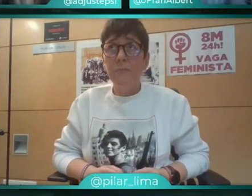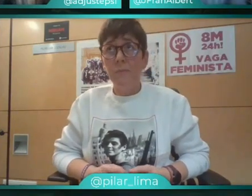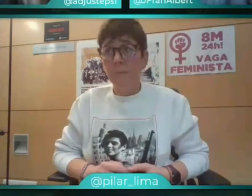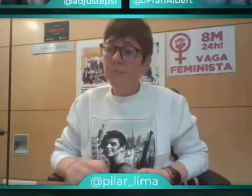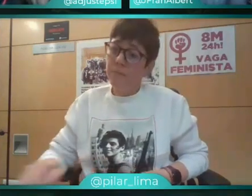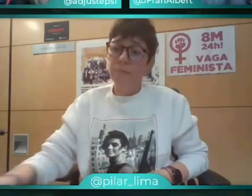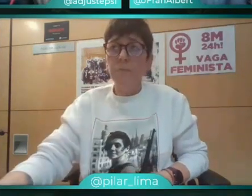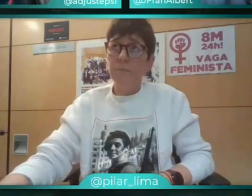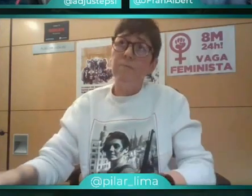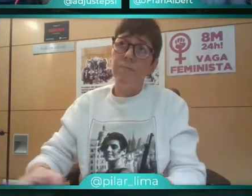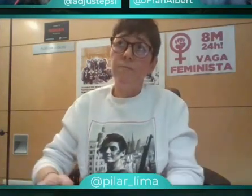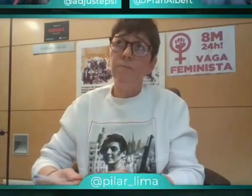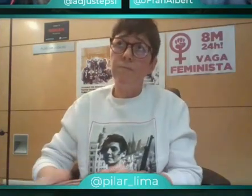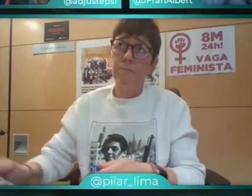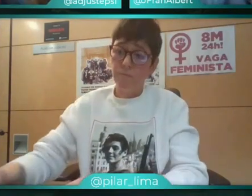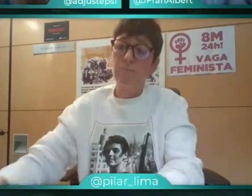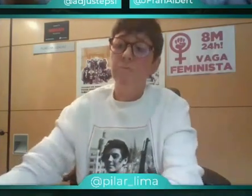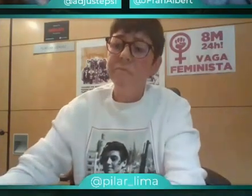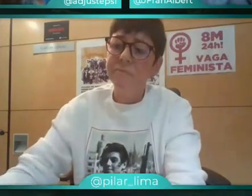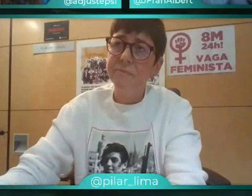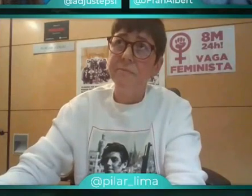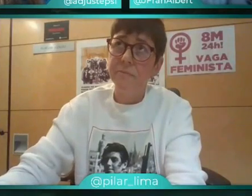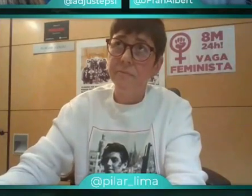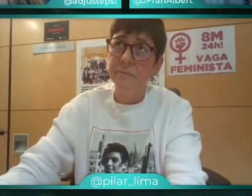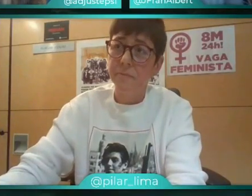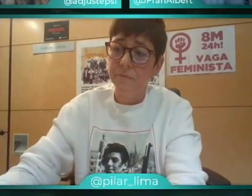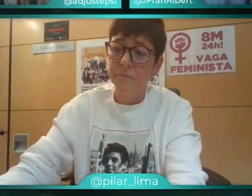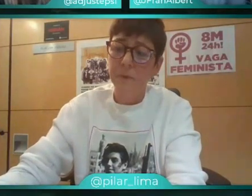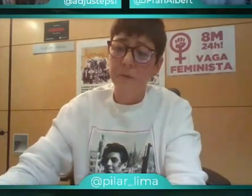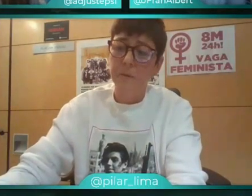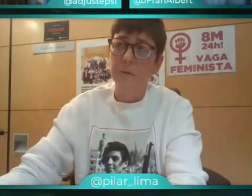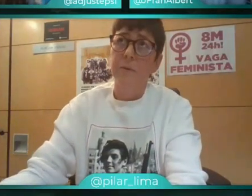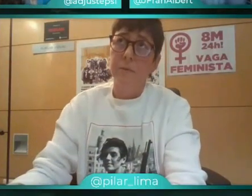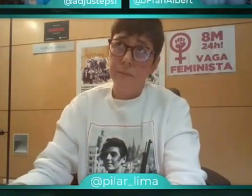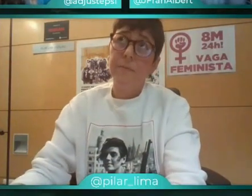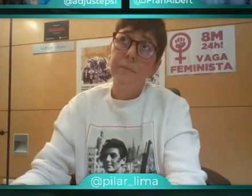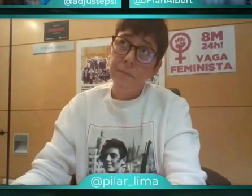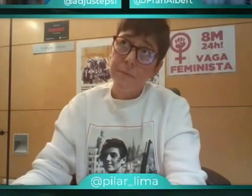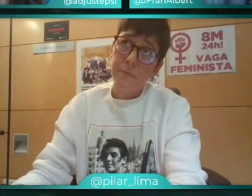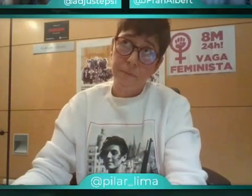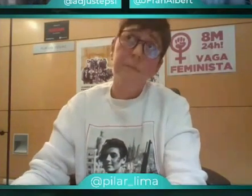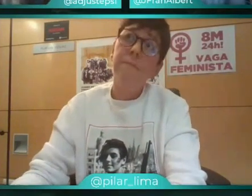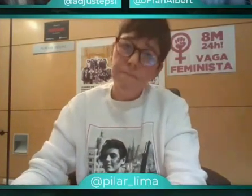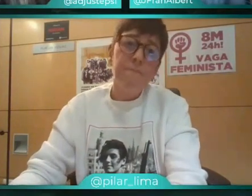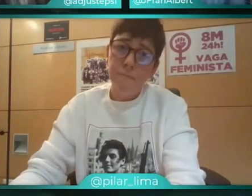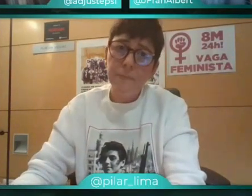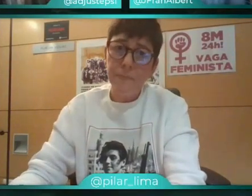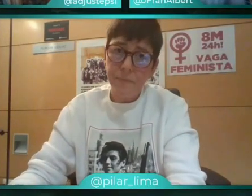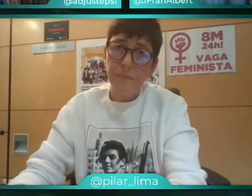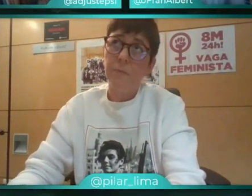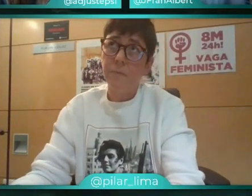activista feministas hasta el punto de cerrarse todas las redes sociales de vamos de ocultar su identidad